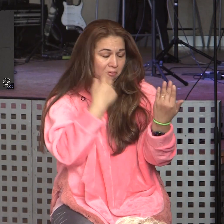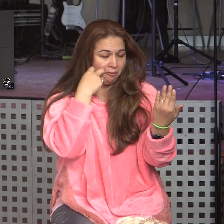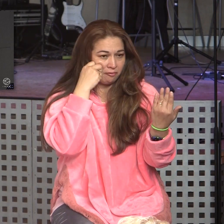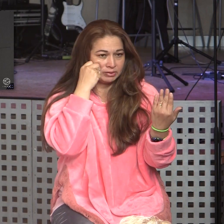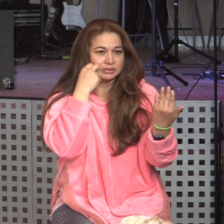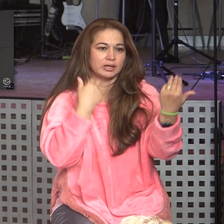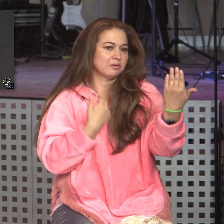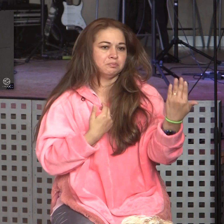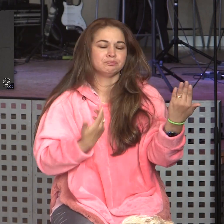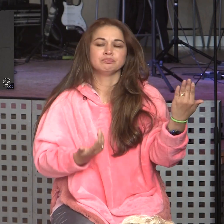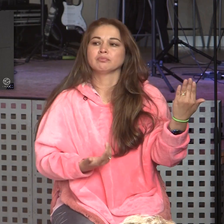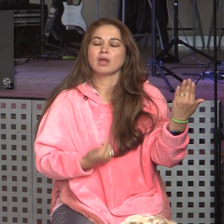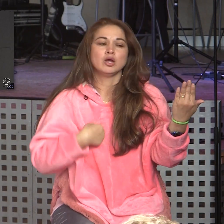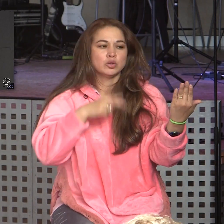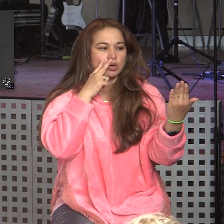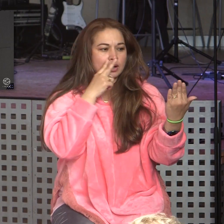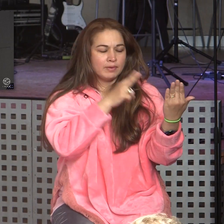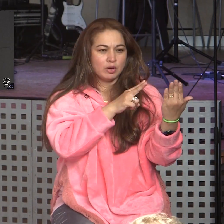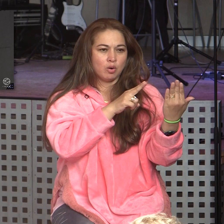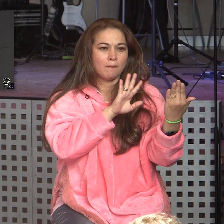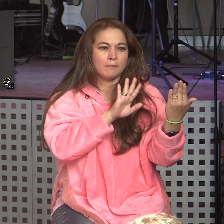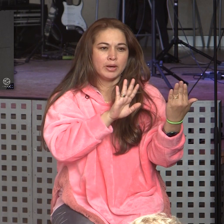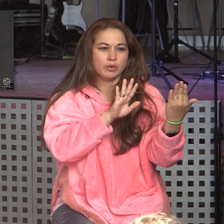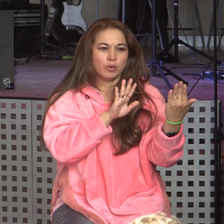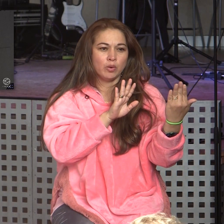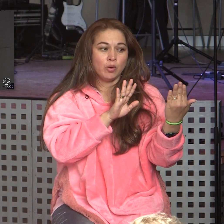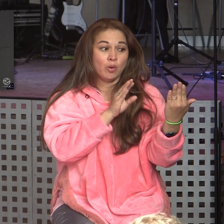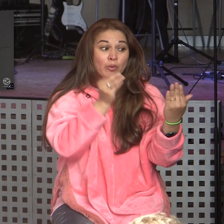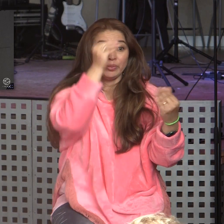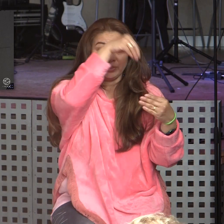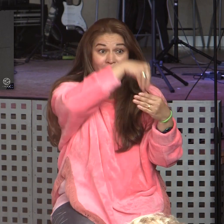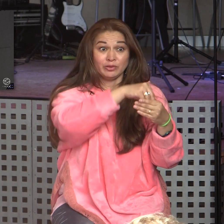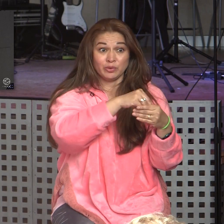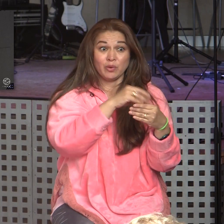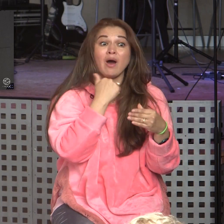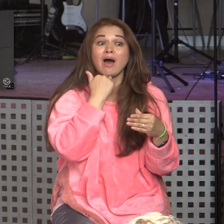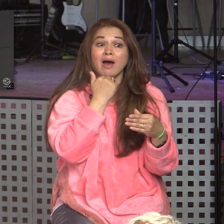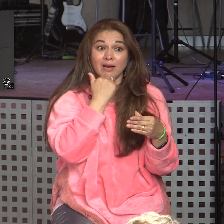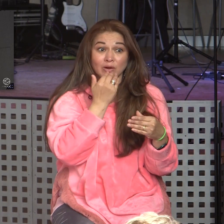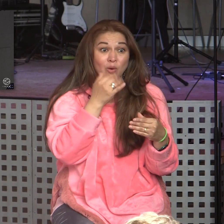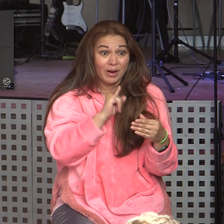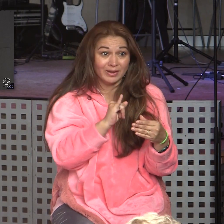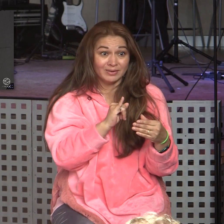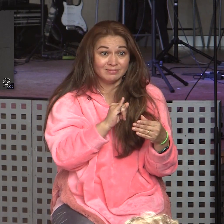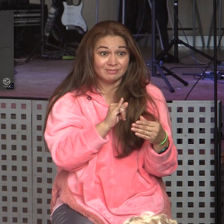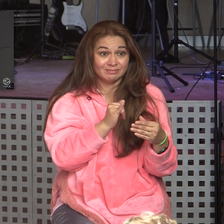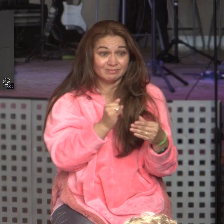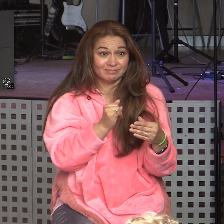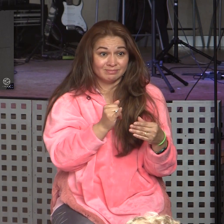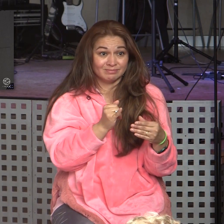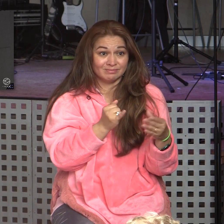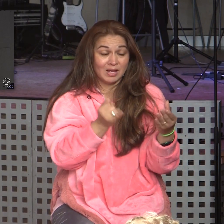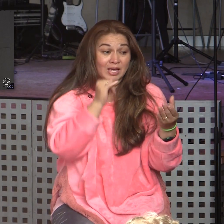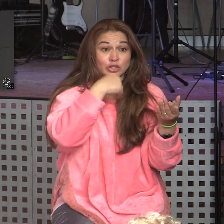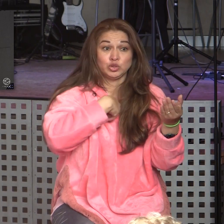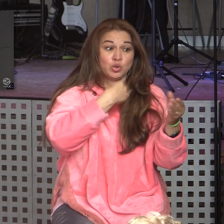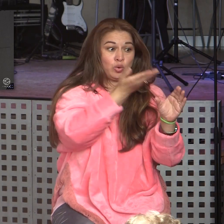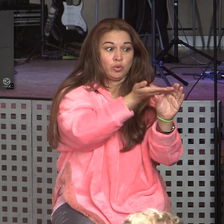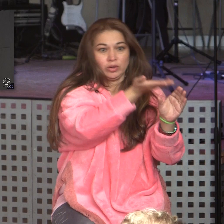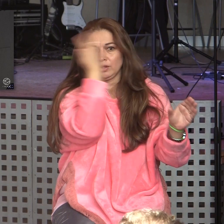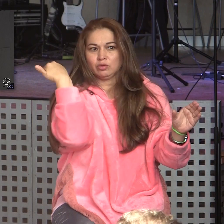Bien. Bueno, vamos a empezar a aterrizar la cosa, que os veo perdidos. Dios